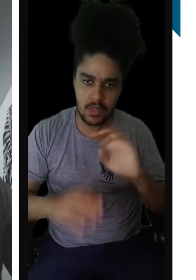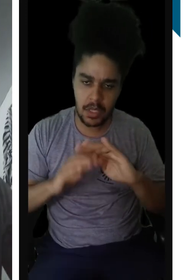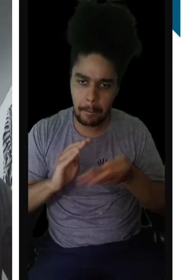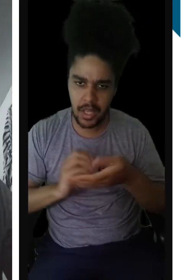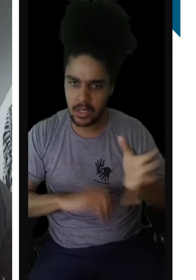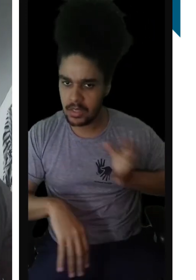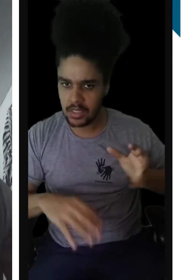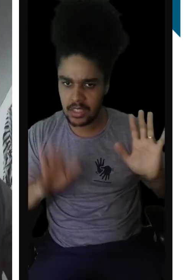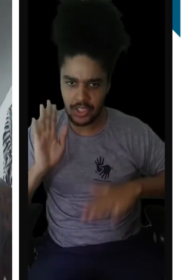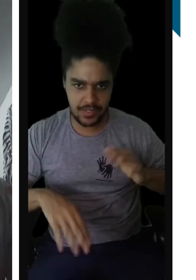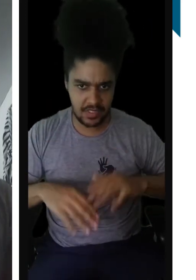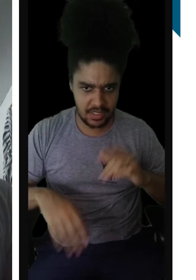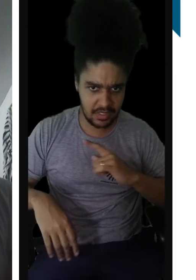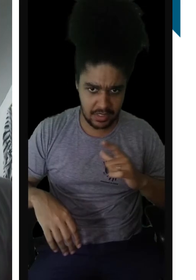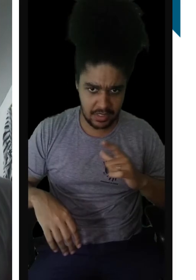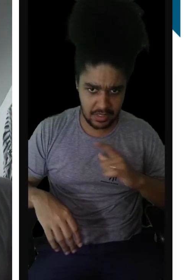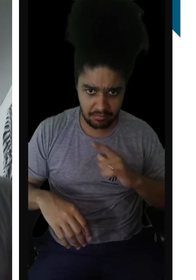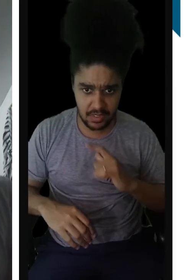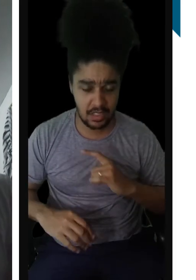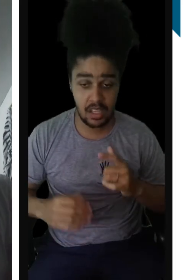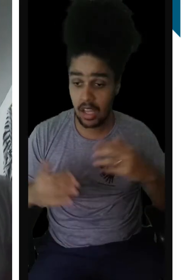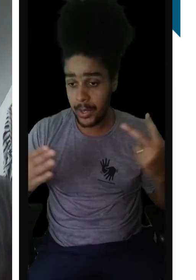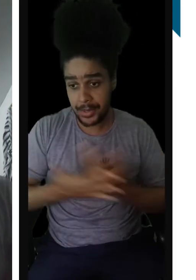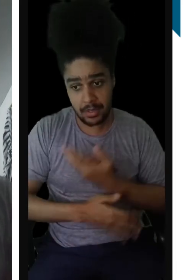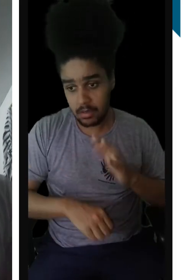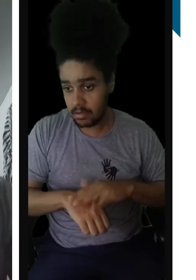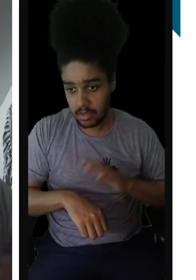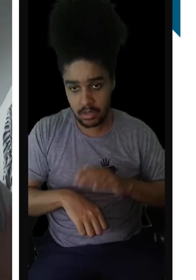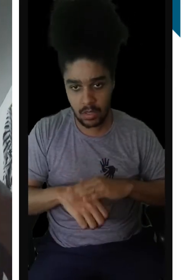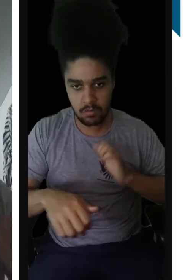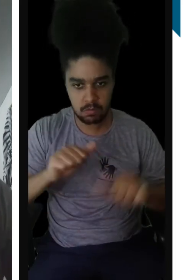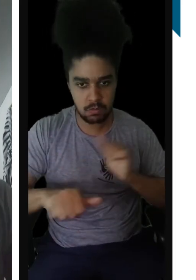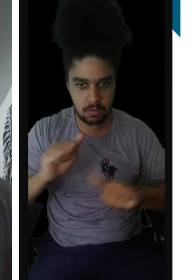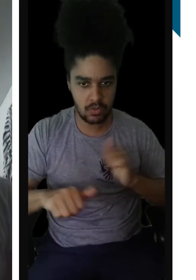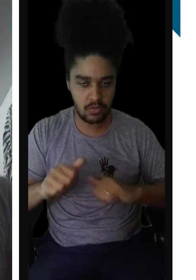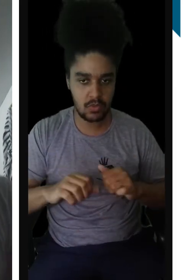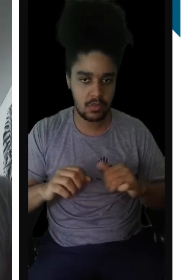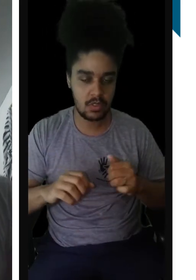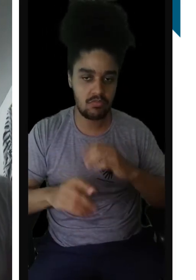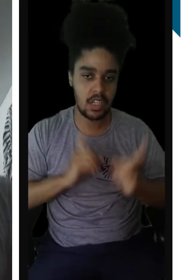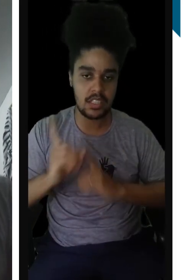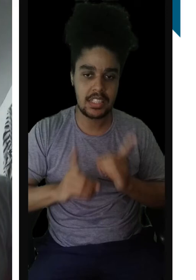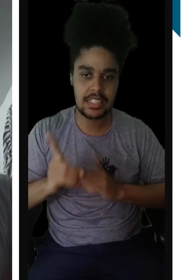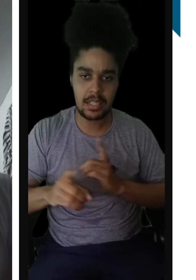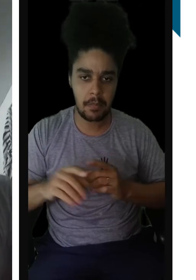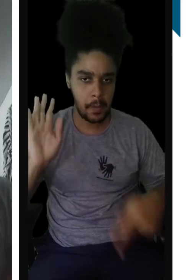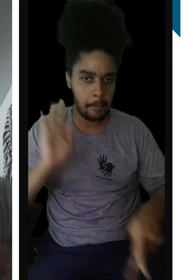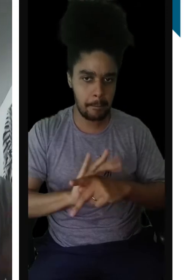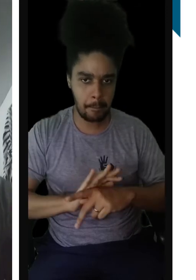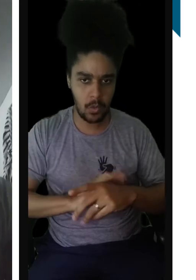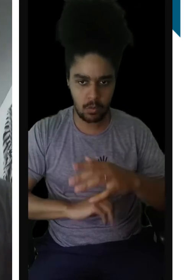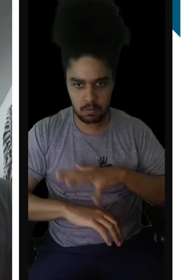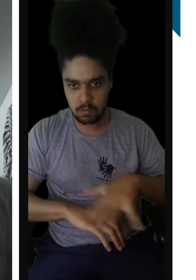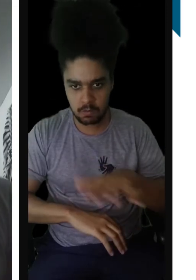nas encostas. Quando o ser humano constrói na encosta, automaticamente ele está alterando a dinâmica da encosta, né? Ele está